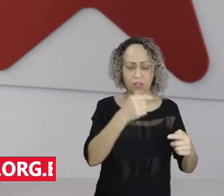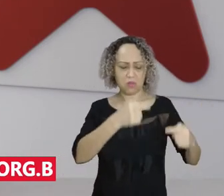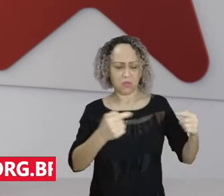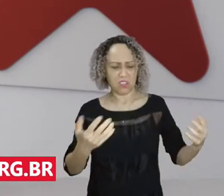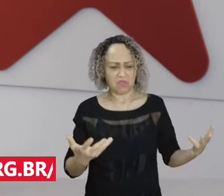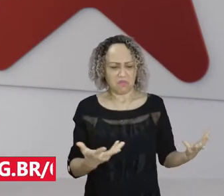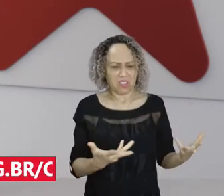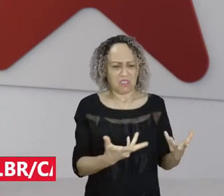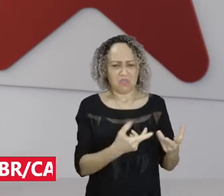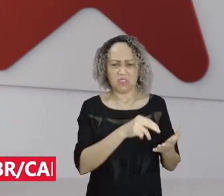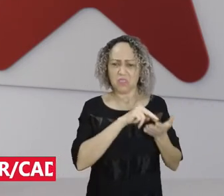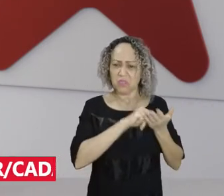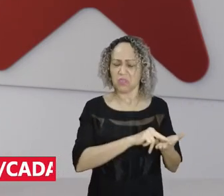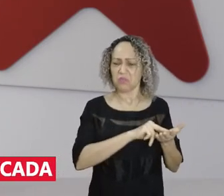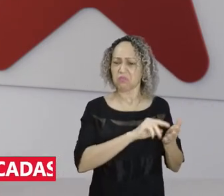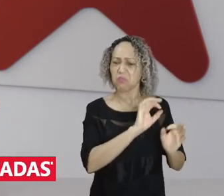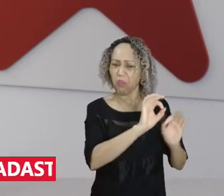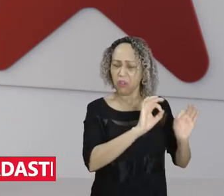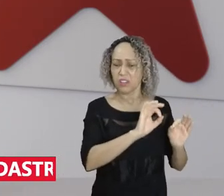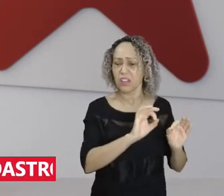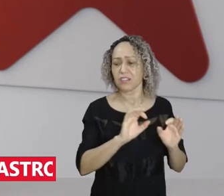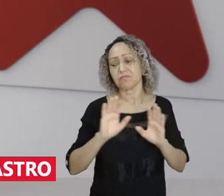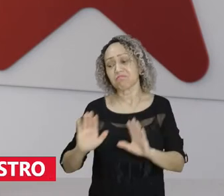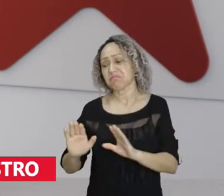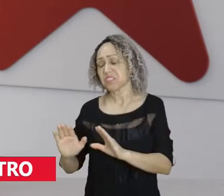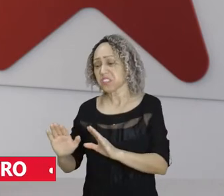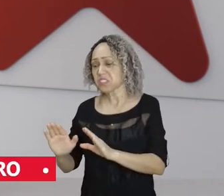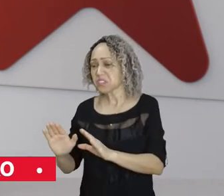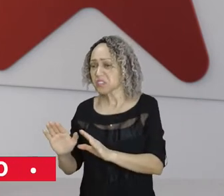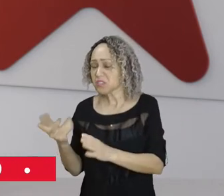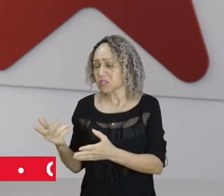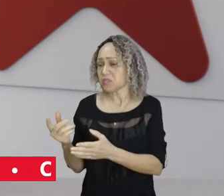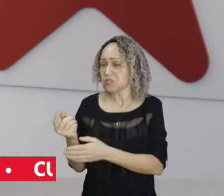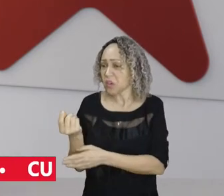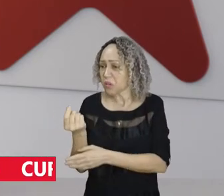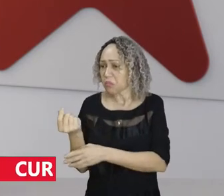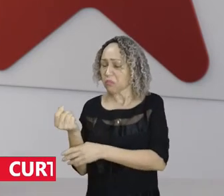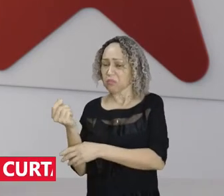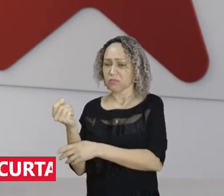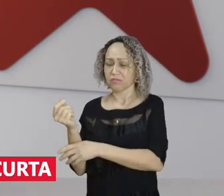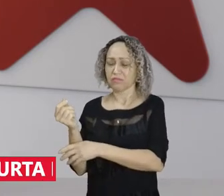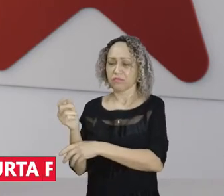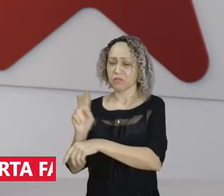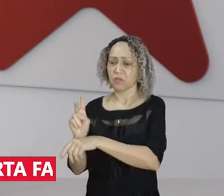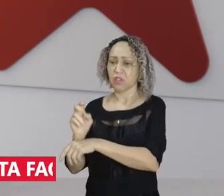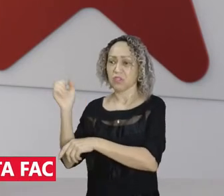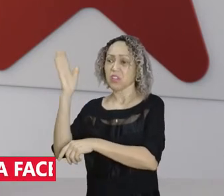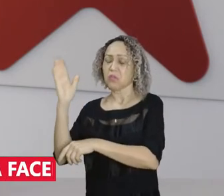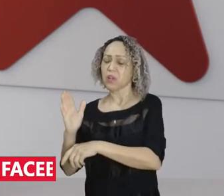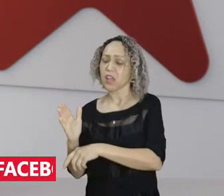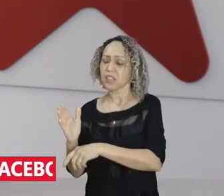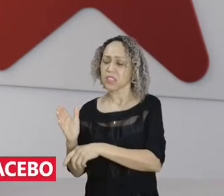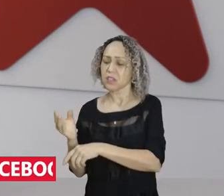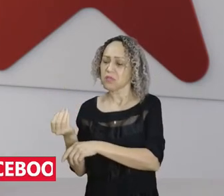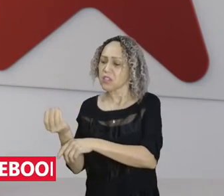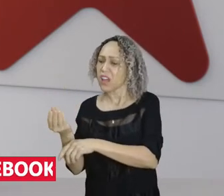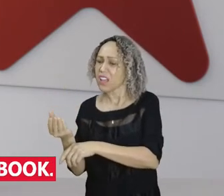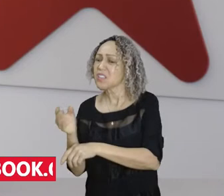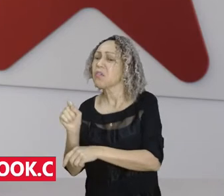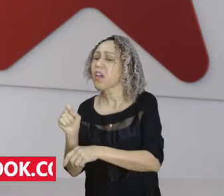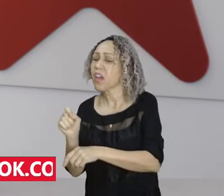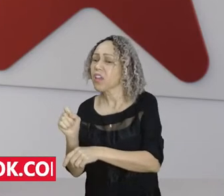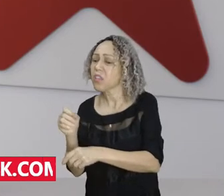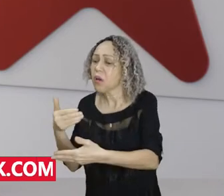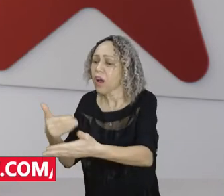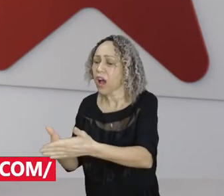estruturada, e um voucher, né? Que é distribuído aí com data para acabar, você pode acompanhar, vai ficar gravado aqui na TVPT e mais tarde